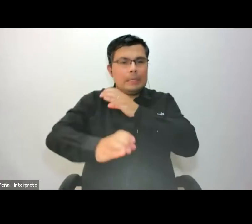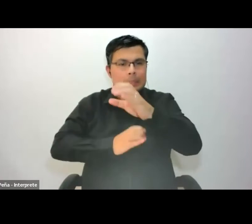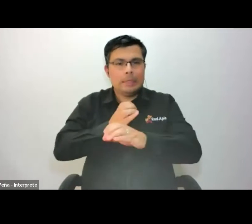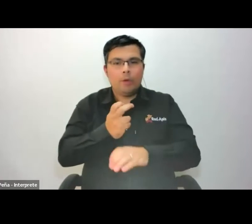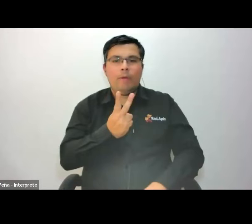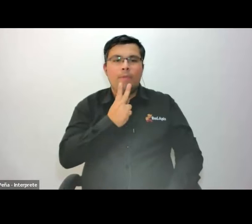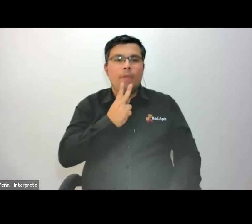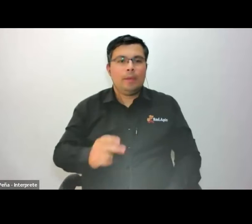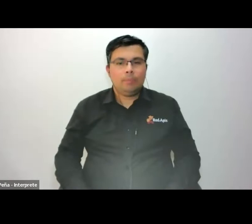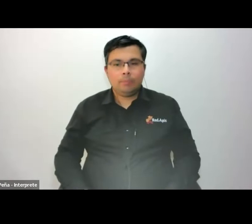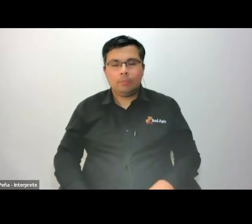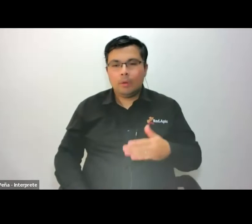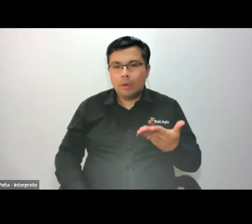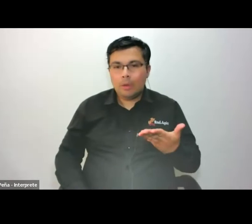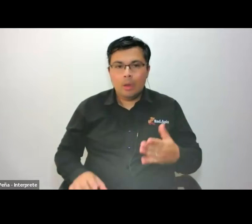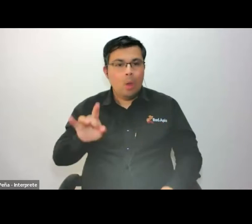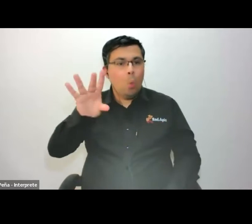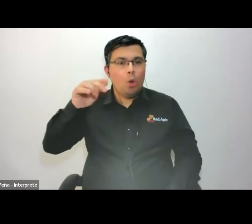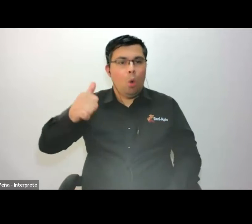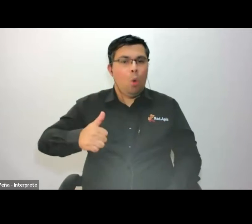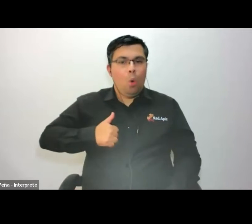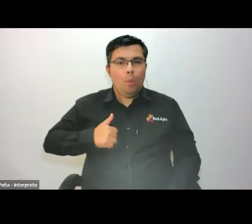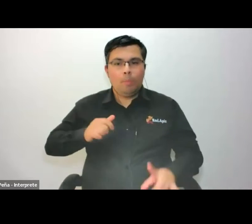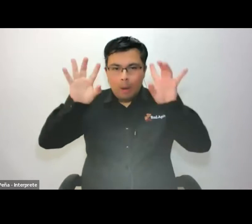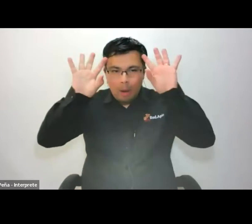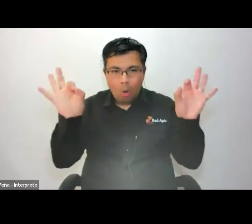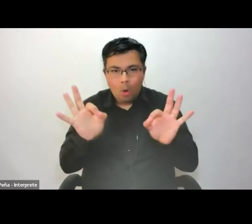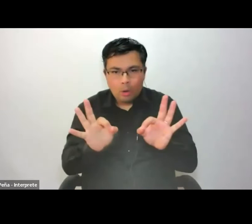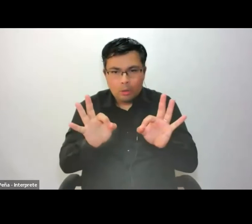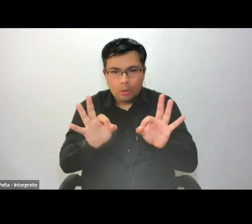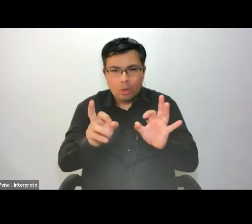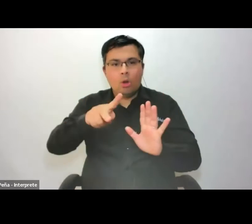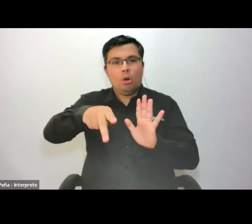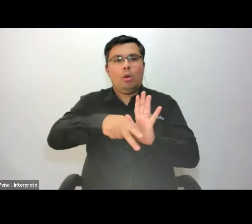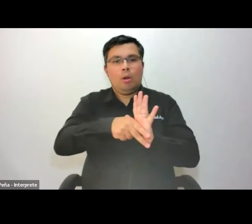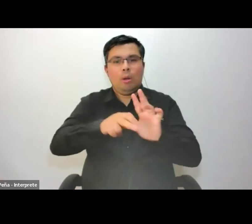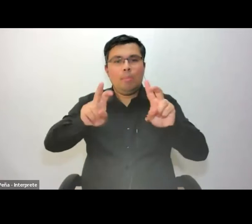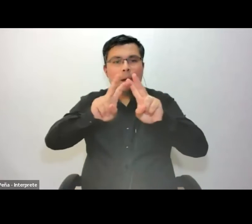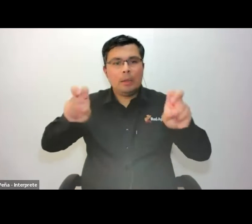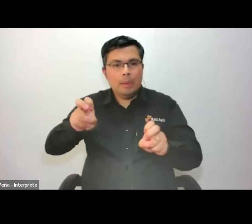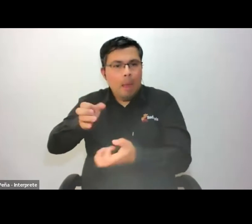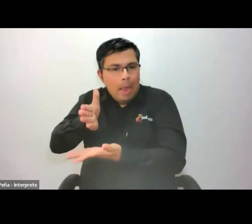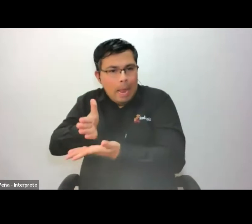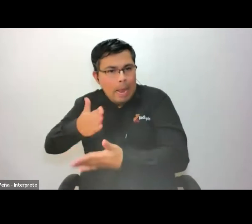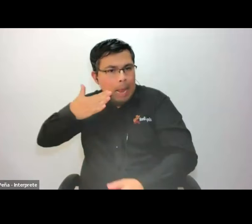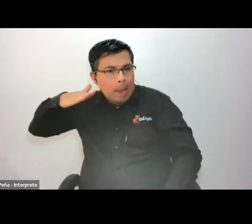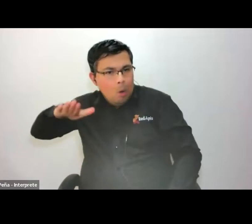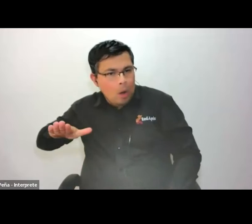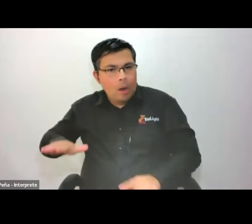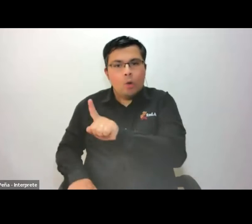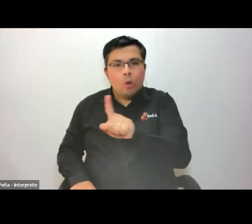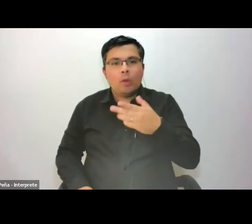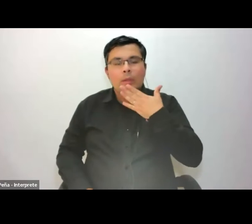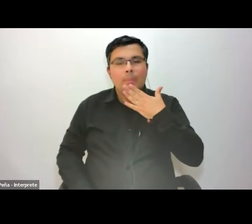una labor de orientación normativa para la etapa escolar, sino que también para educación parvularia y también